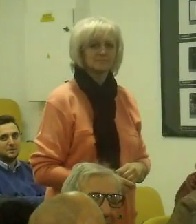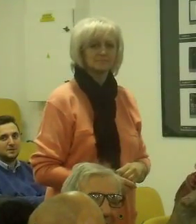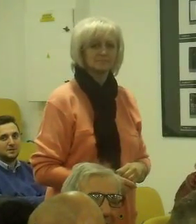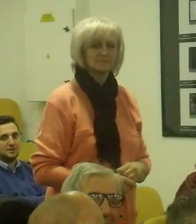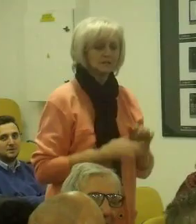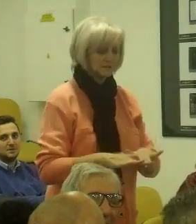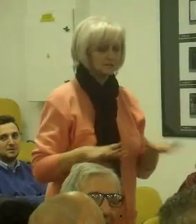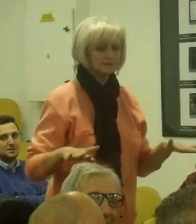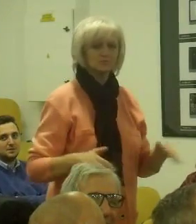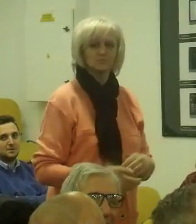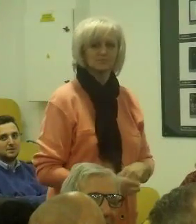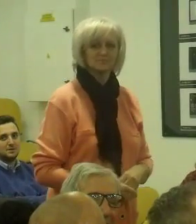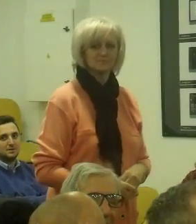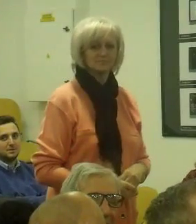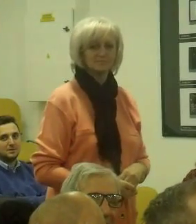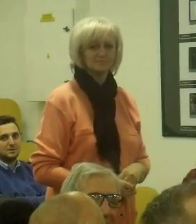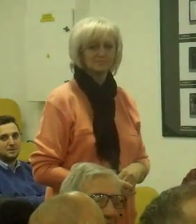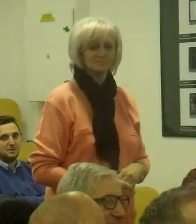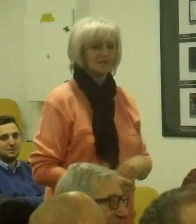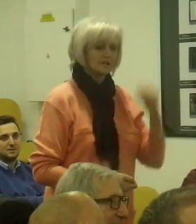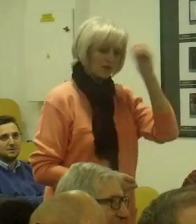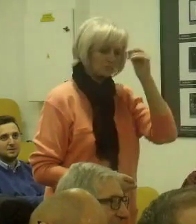djecu da nauče govoriti.